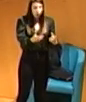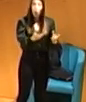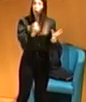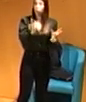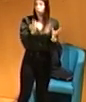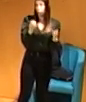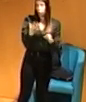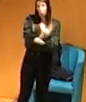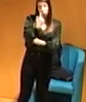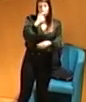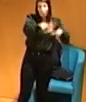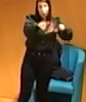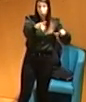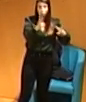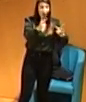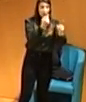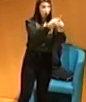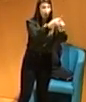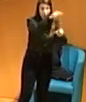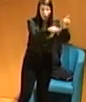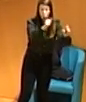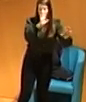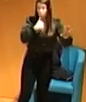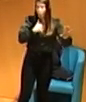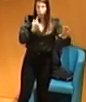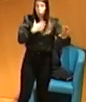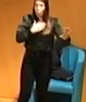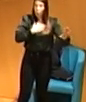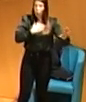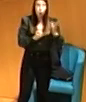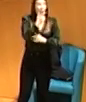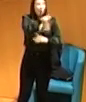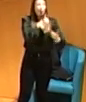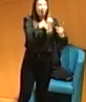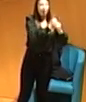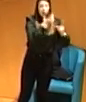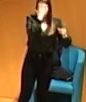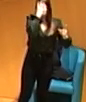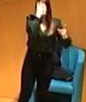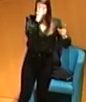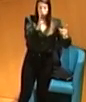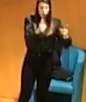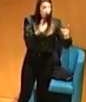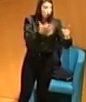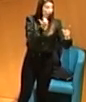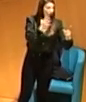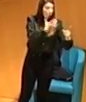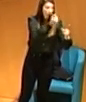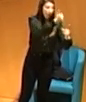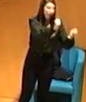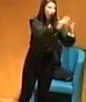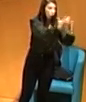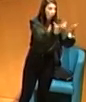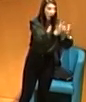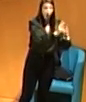peut-être des gens très bien, et j'arrive toujours dans la peur quand je rencontre une nouvelle personne, parce que je ne sais jamais à l'avance si le